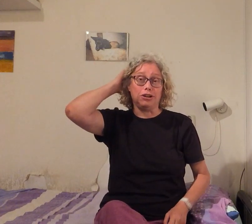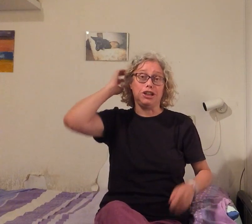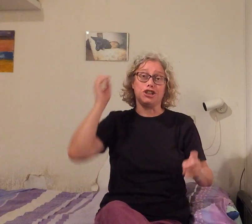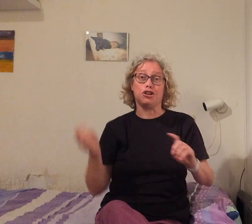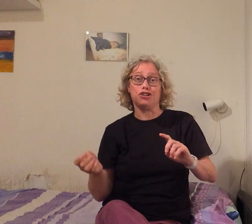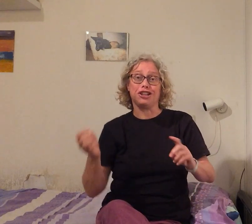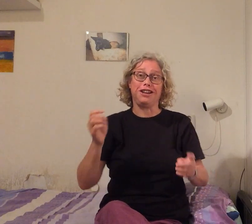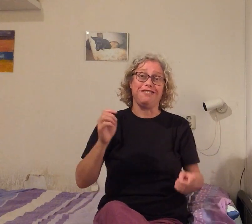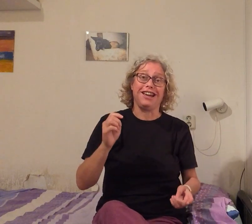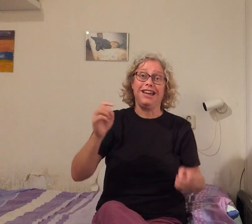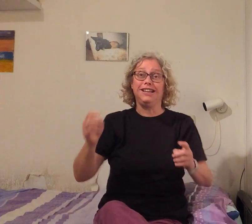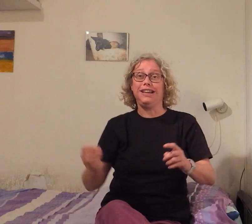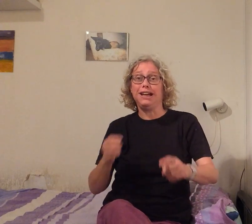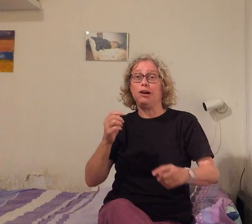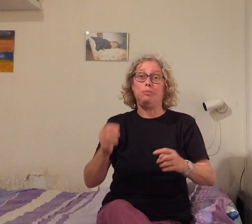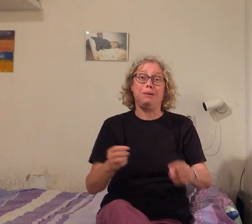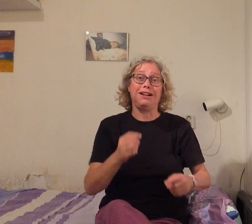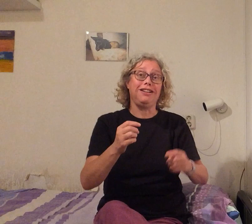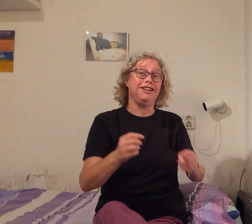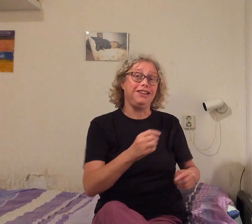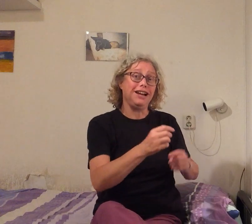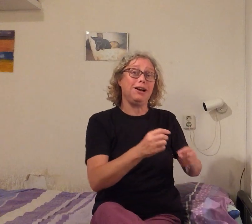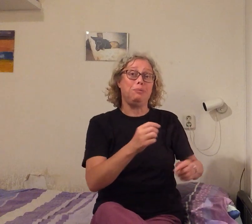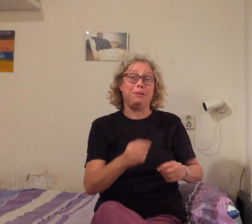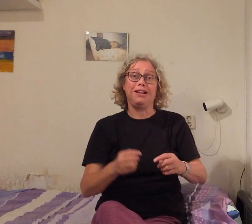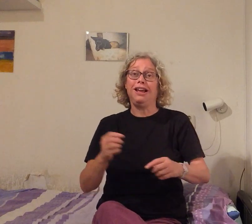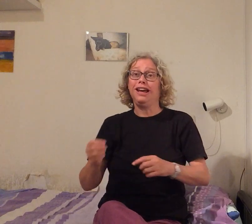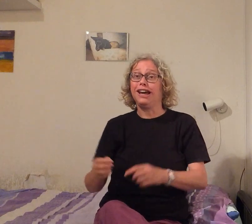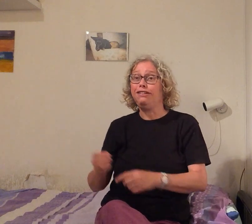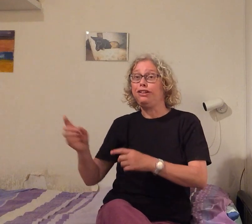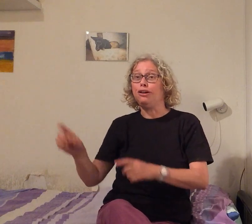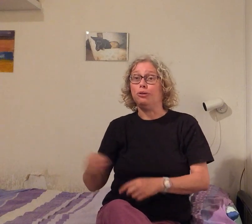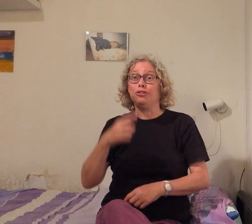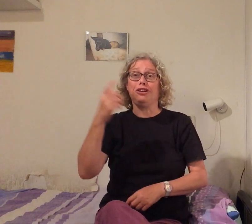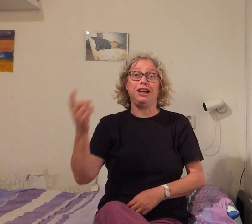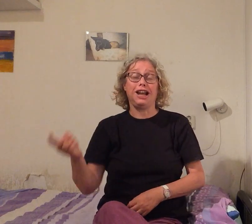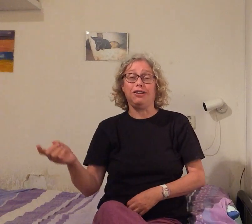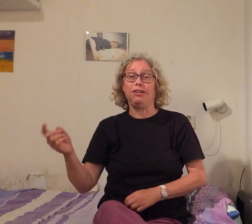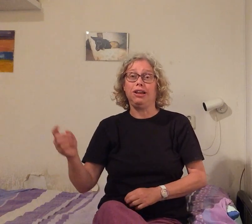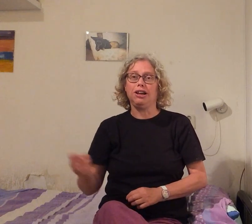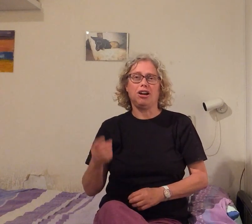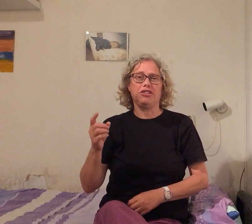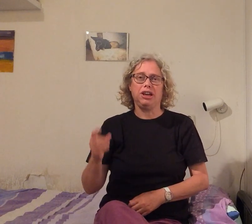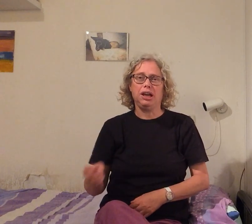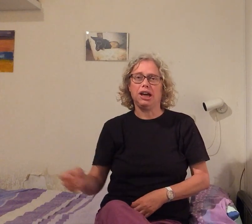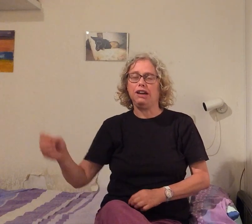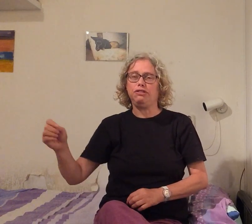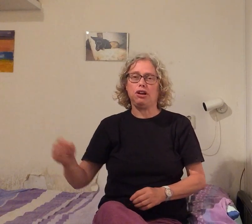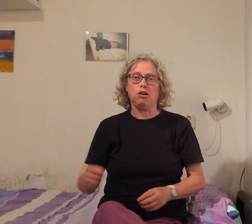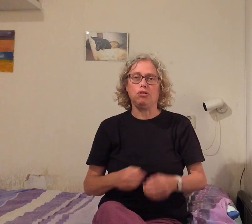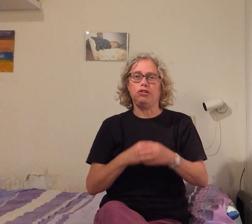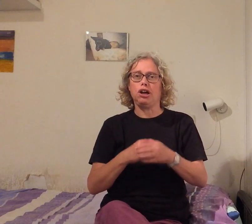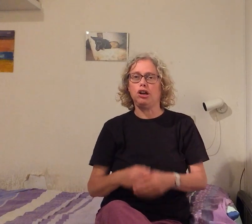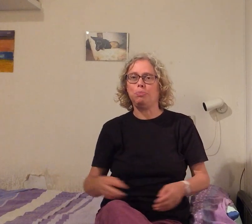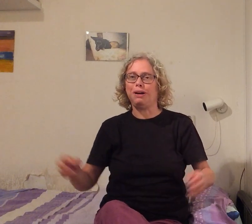door de schoorsteen waai. Jinglepel, Jinglepel, geef de grond een lul, wat. Geef de grond aan een